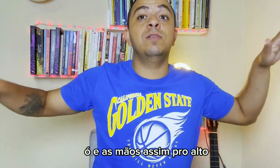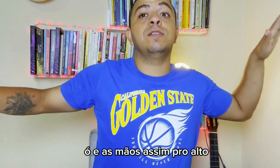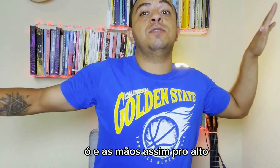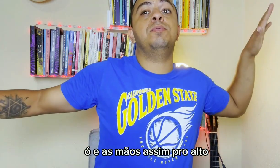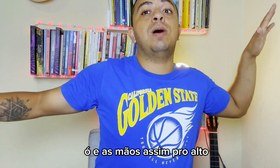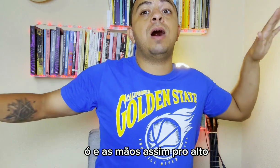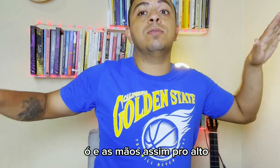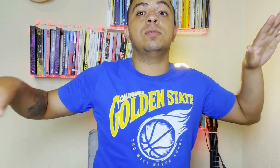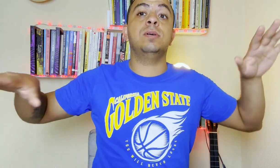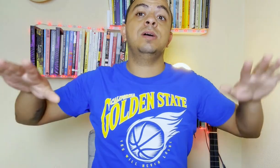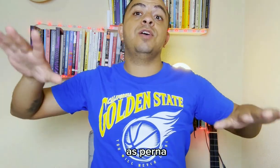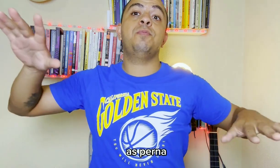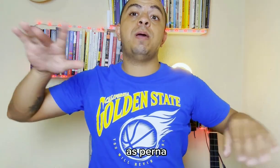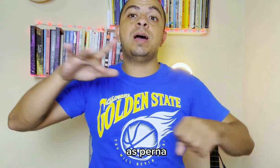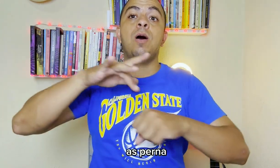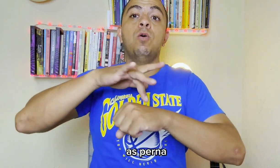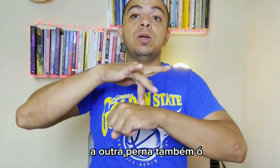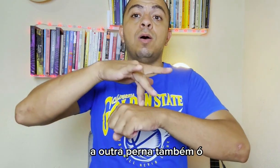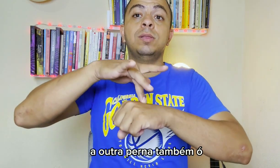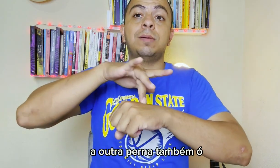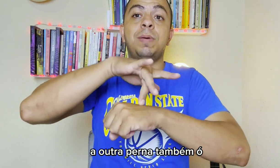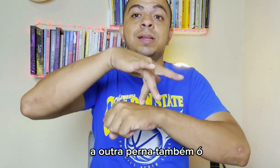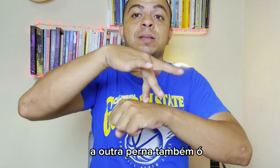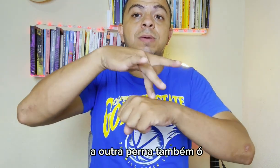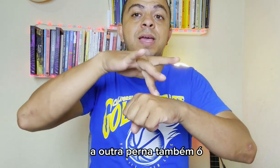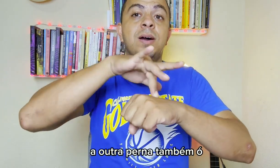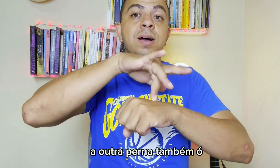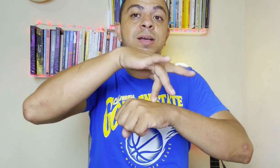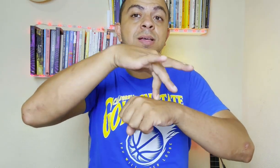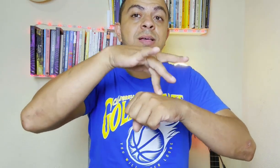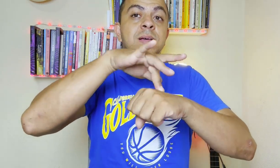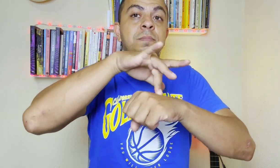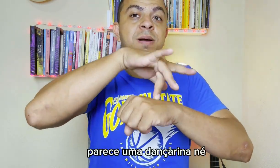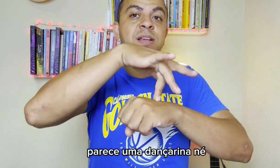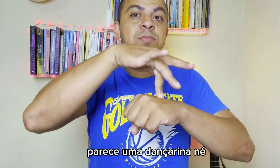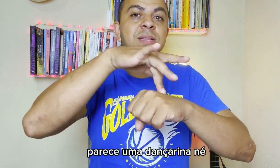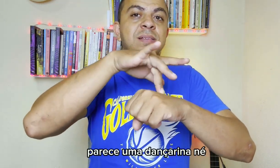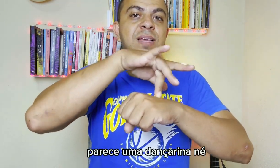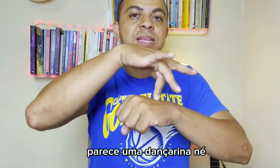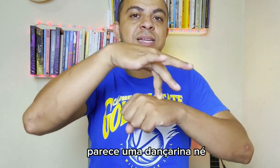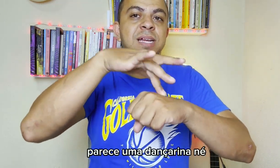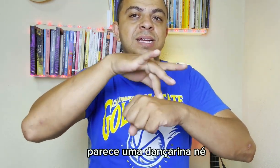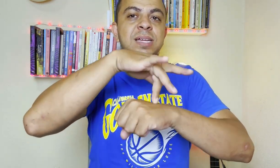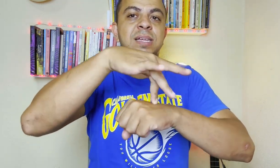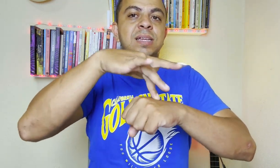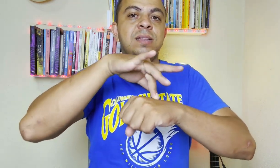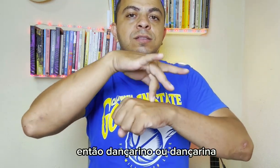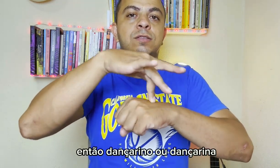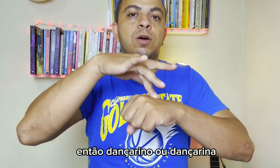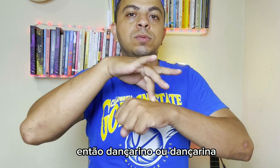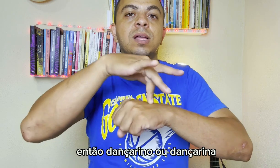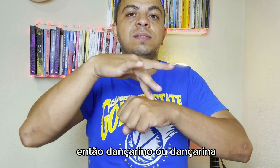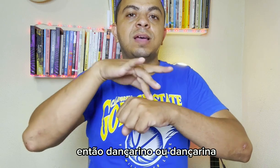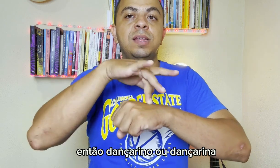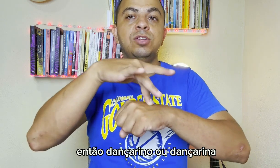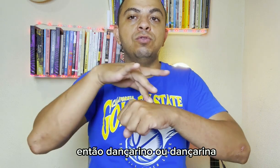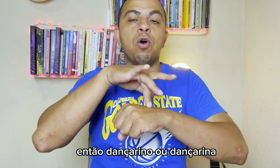assim pro alto, ó. As pernas, a outra perna também, ó. Parece uma dançarina, né? Então, dançarino